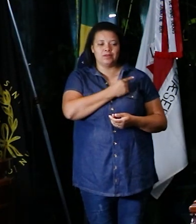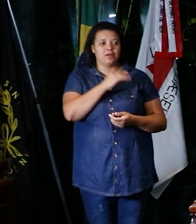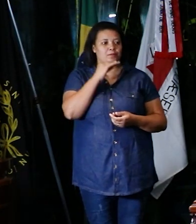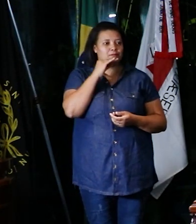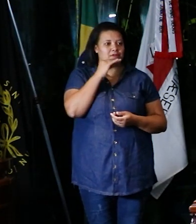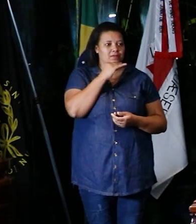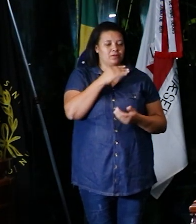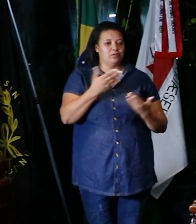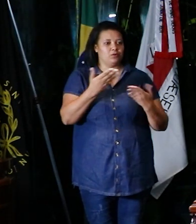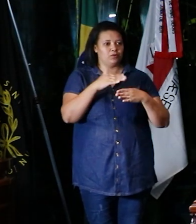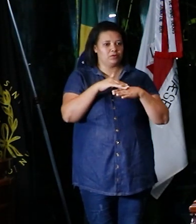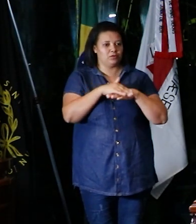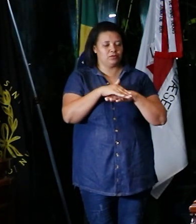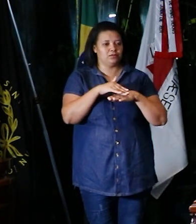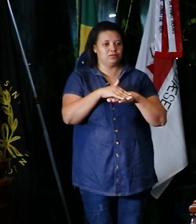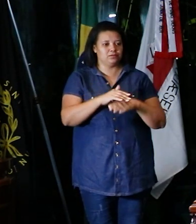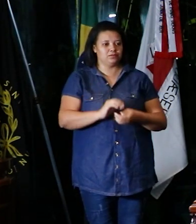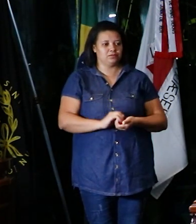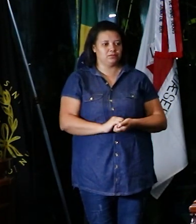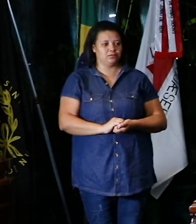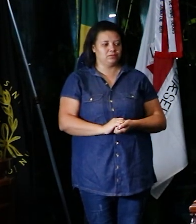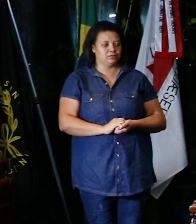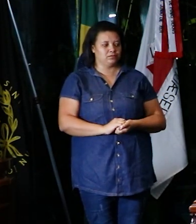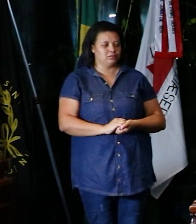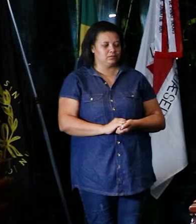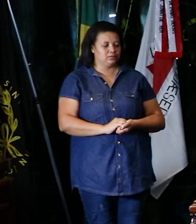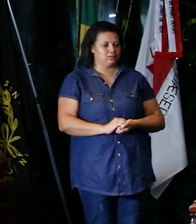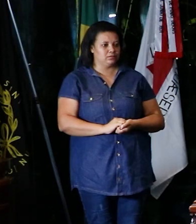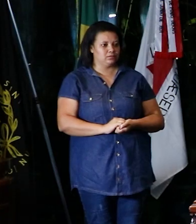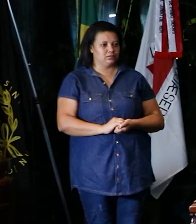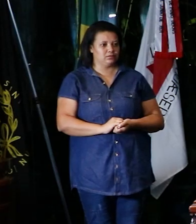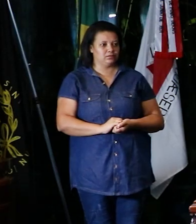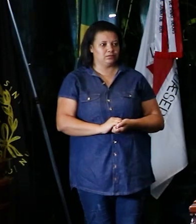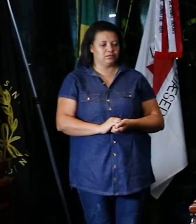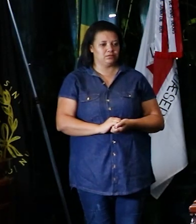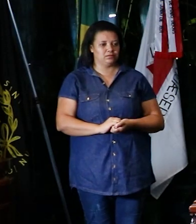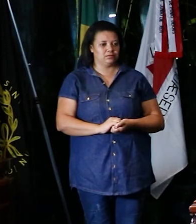perceber isso hoje à noite. Agora nós vamos abrir